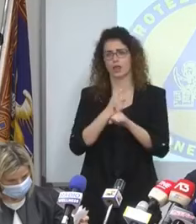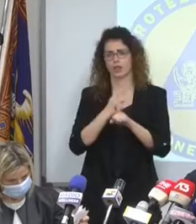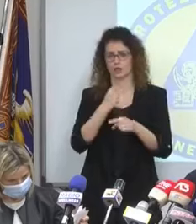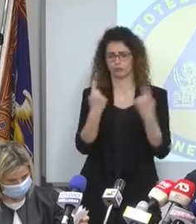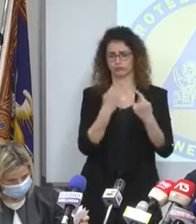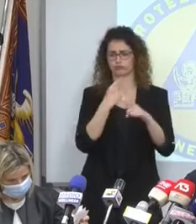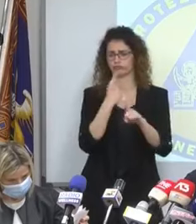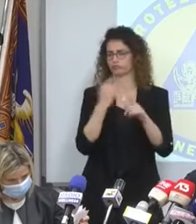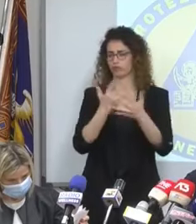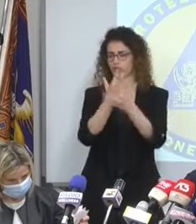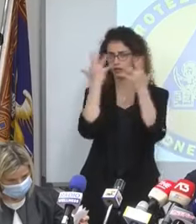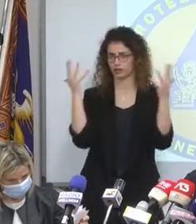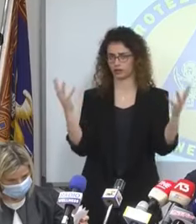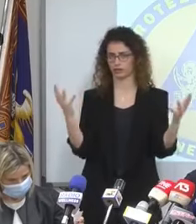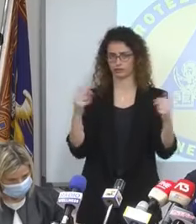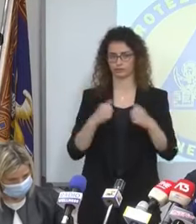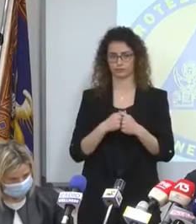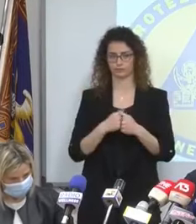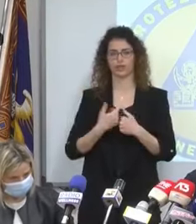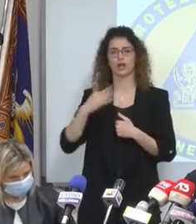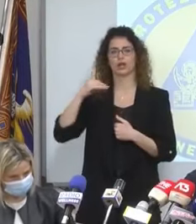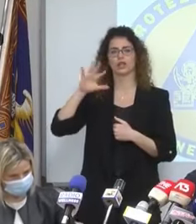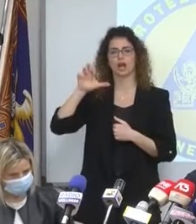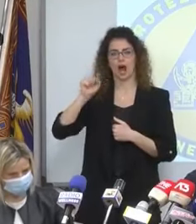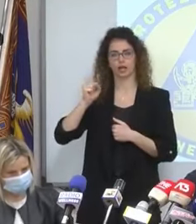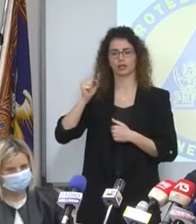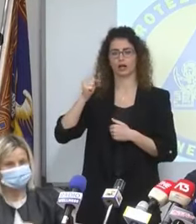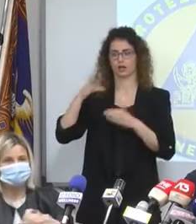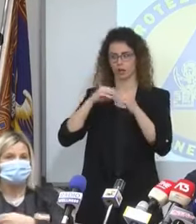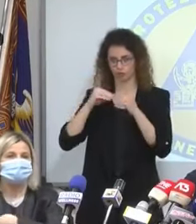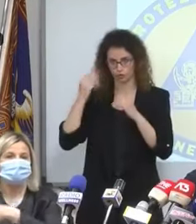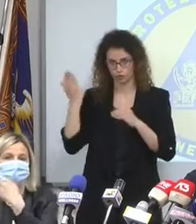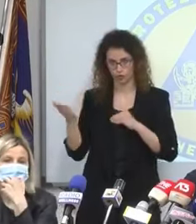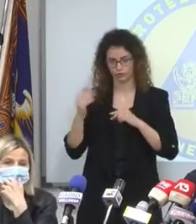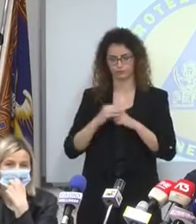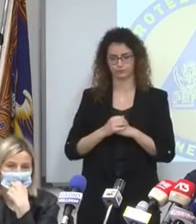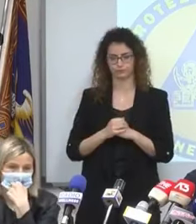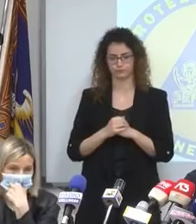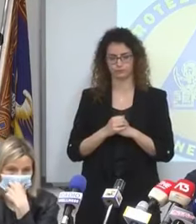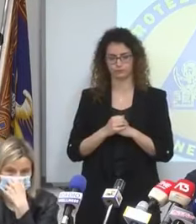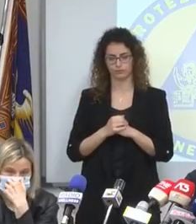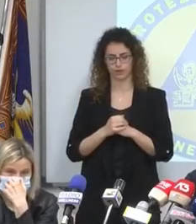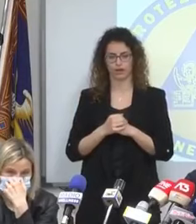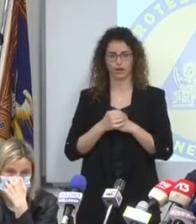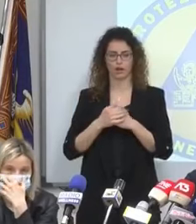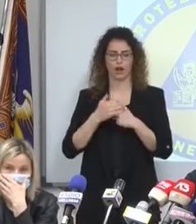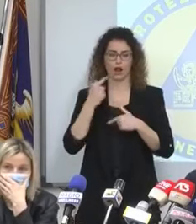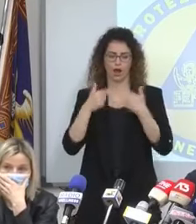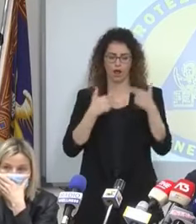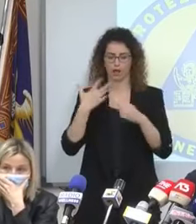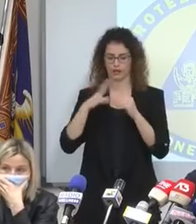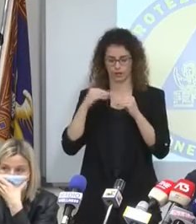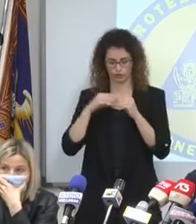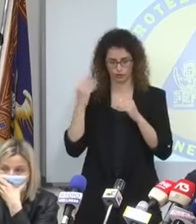su sta roba. Esatto. Allora, Draghi ha ragione a lamentarsi,